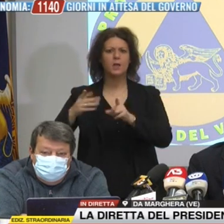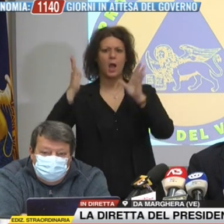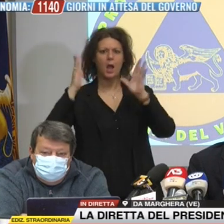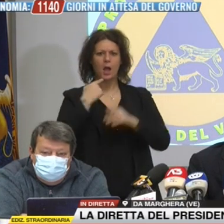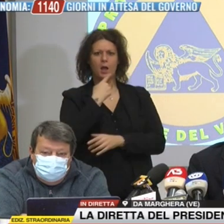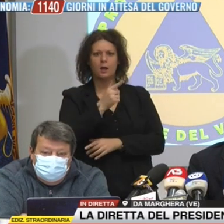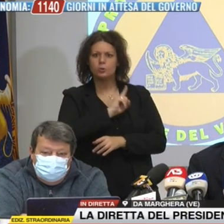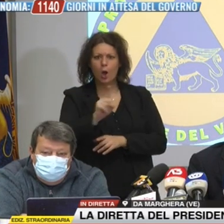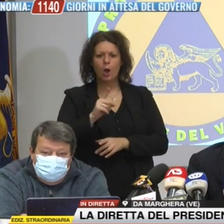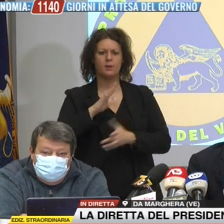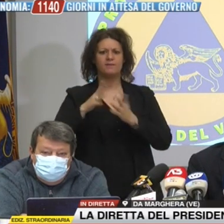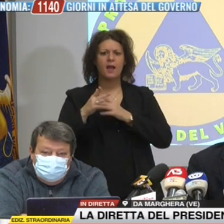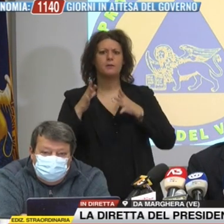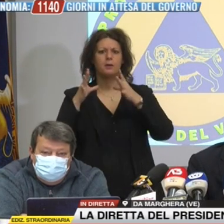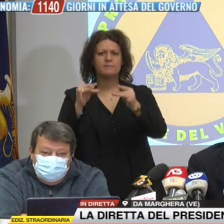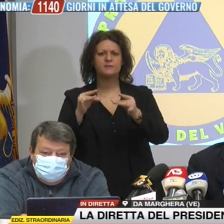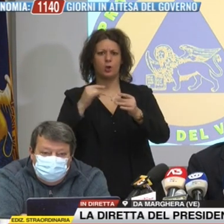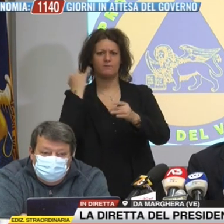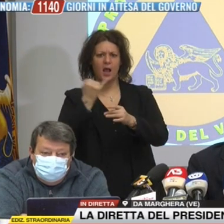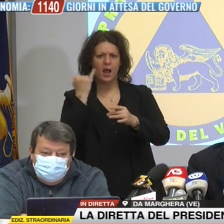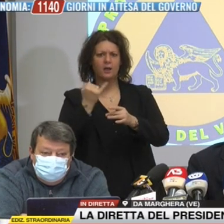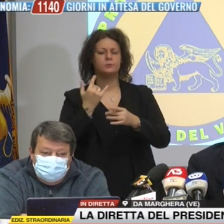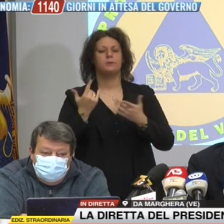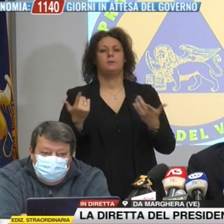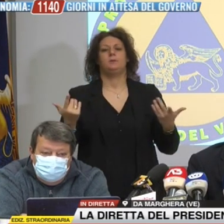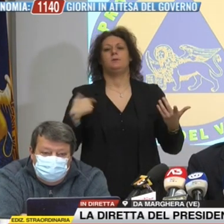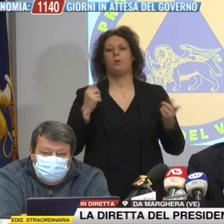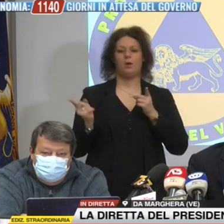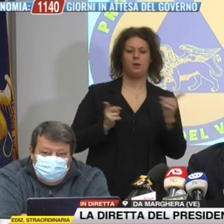assembramenti. Il cittadino deve evitare gli assembramenti.